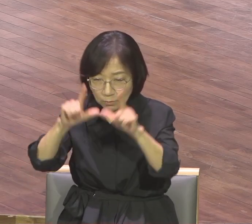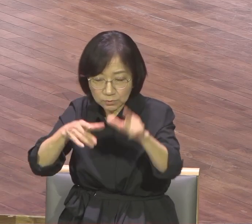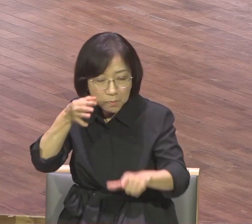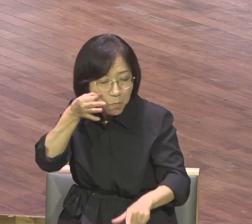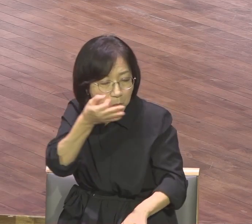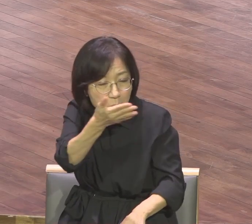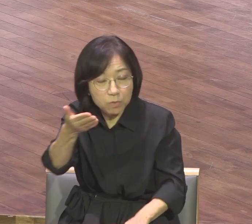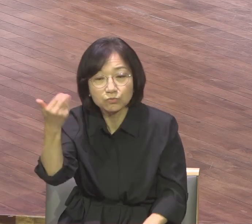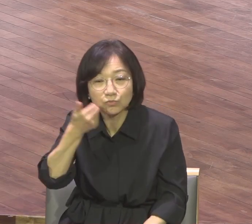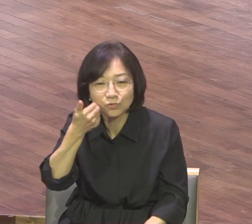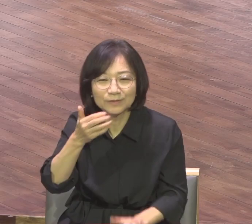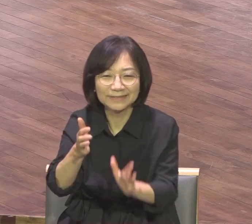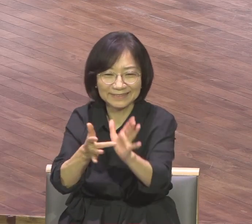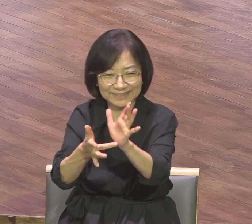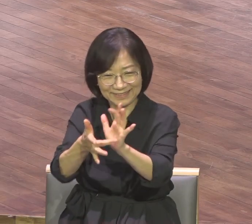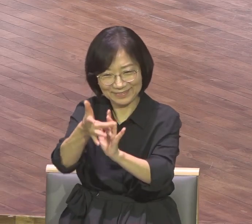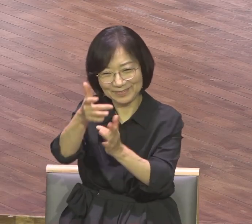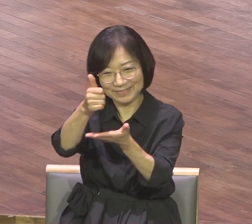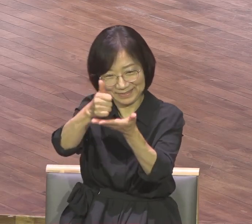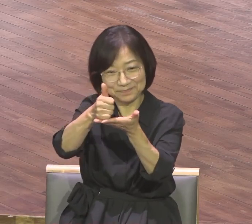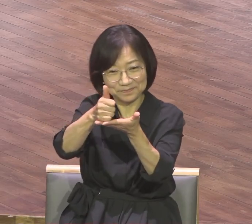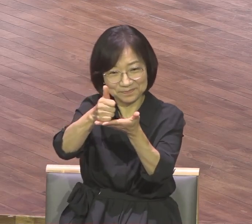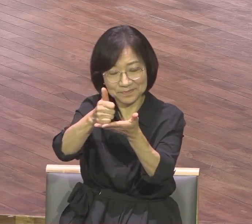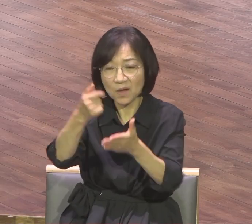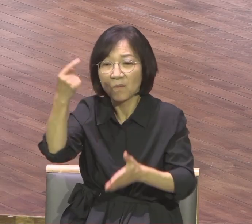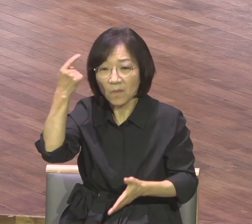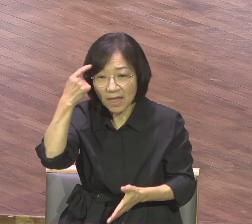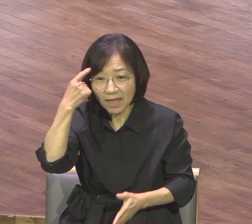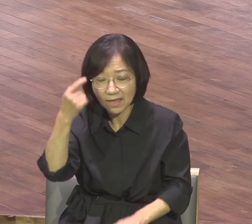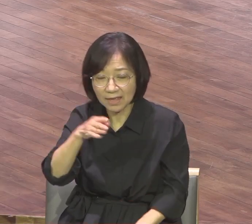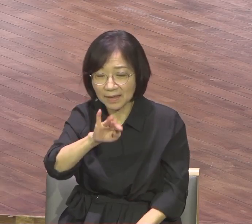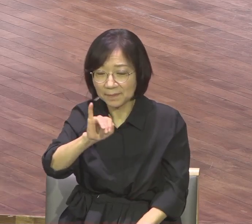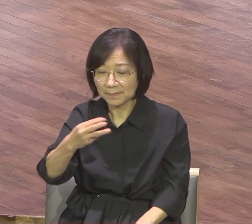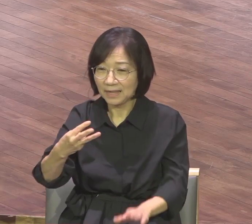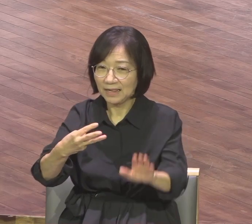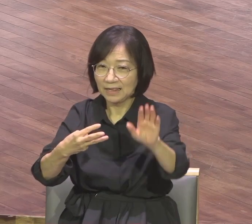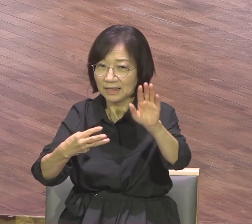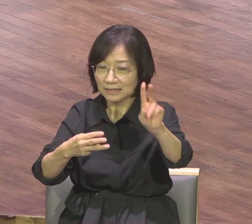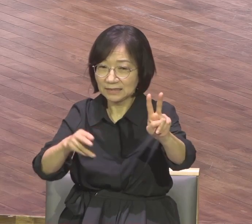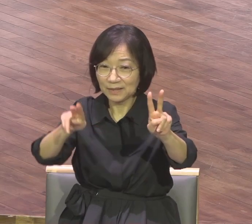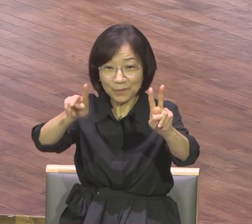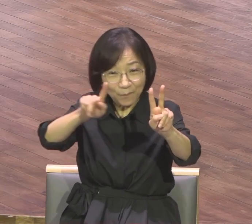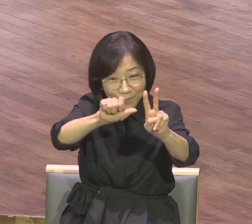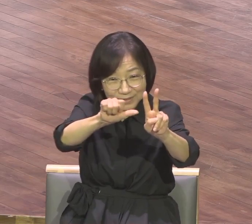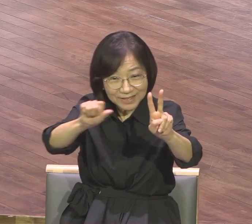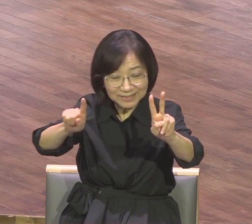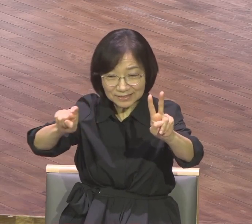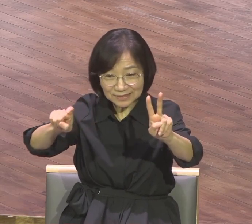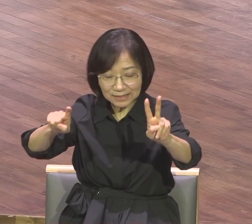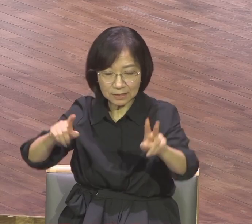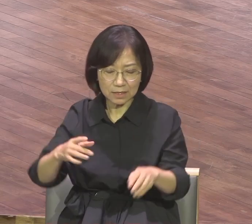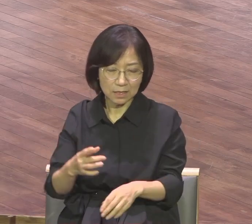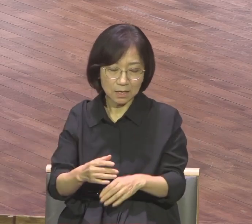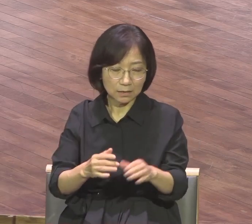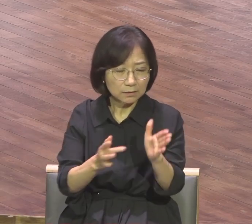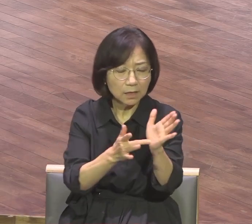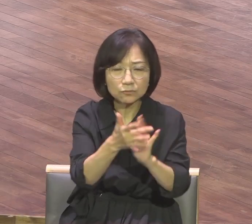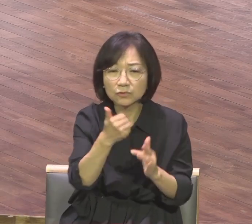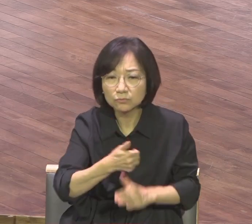그리스도입니다. 왜 예수 그리스도냐? 빌립보 2장 5절로 11절을 보면